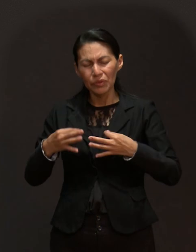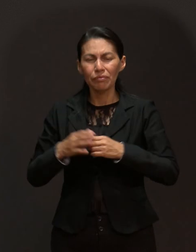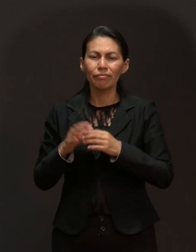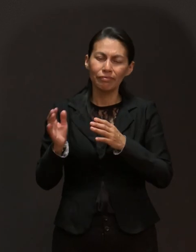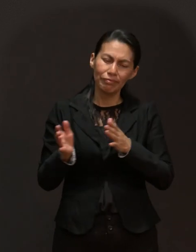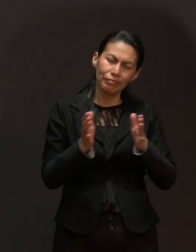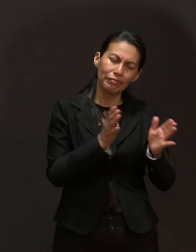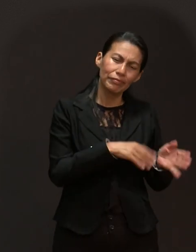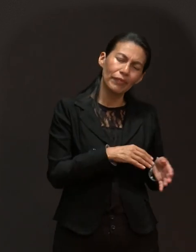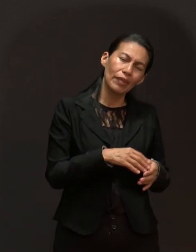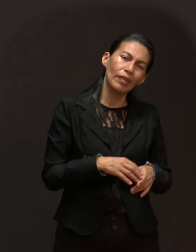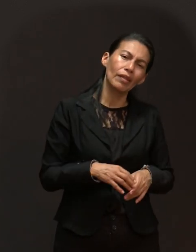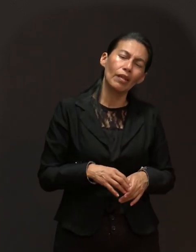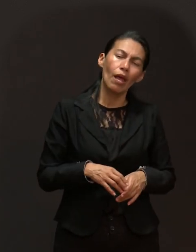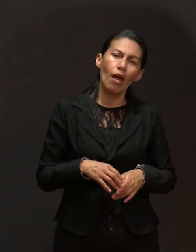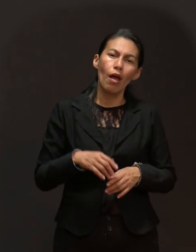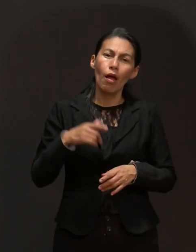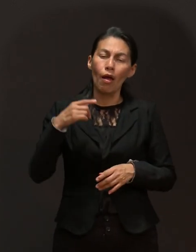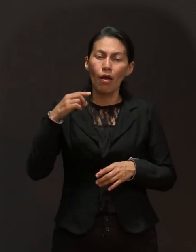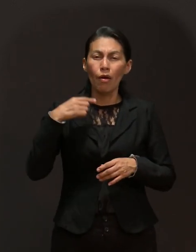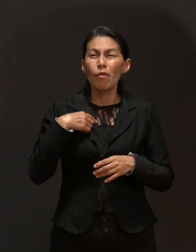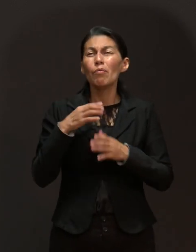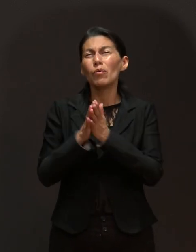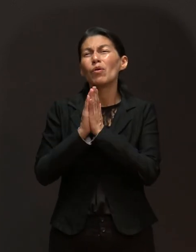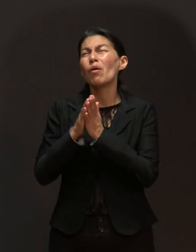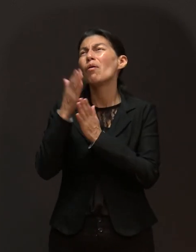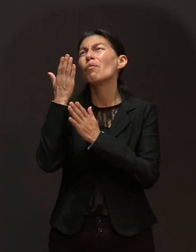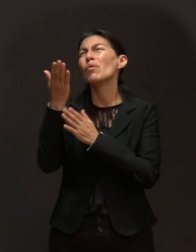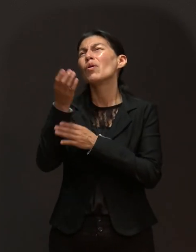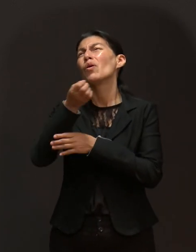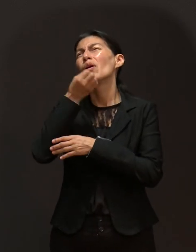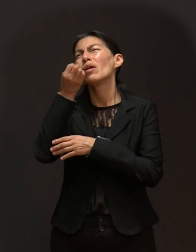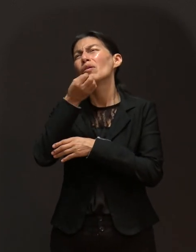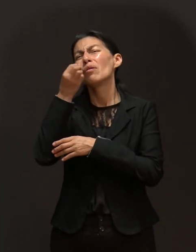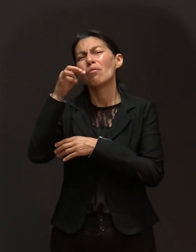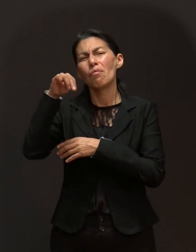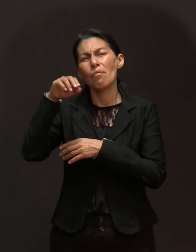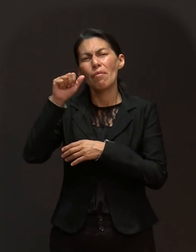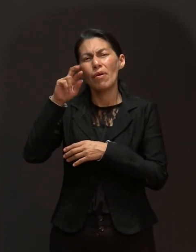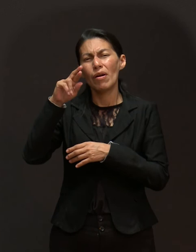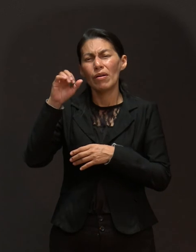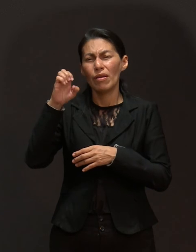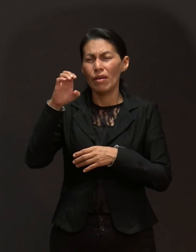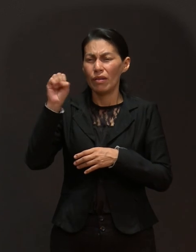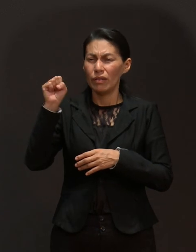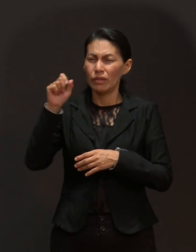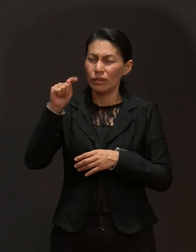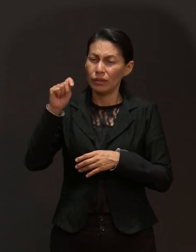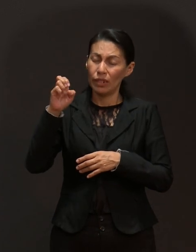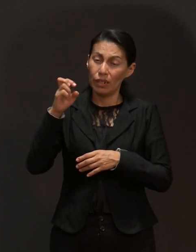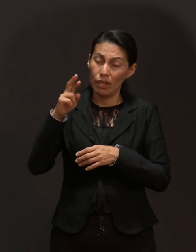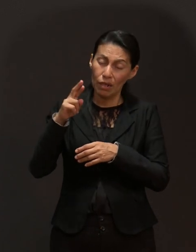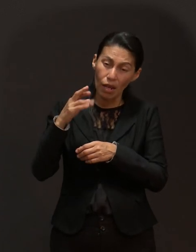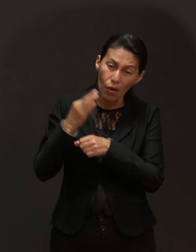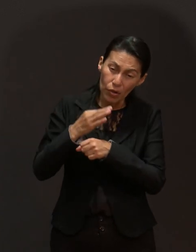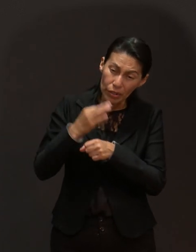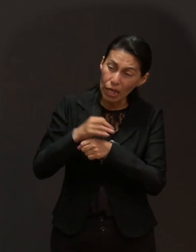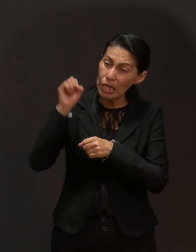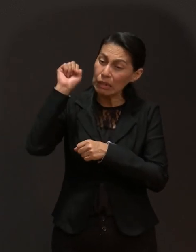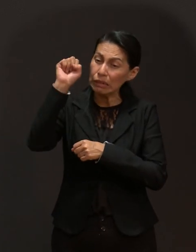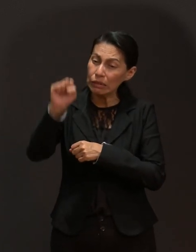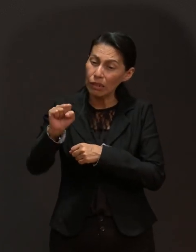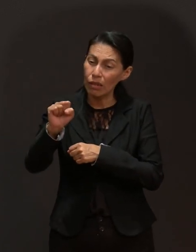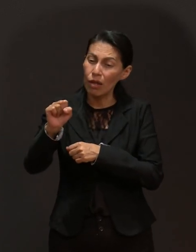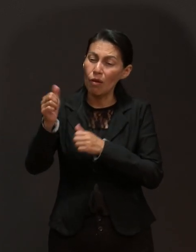Mirta Macedonio García Pido oración por María Esther Para que se bautice este sábado Y se haga realidad